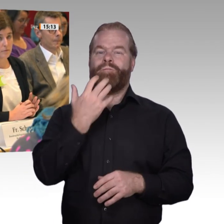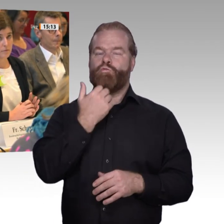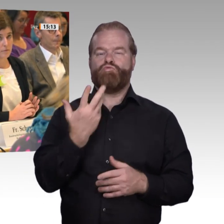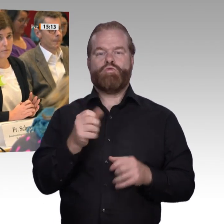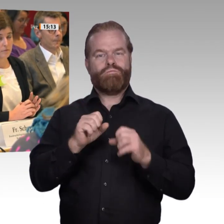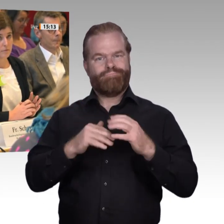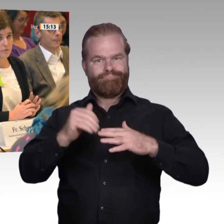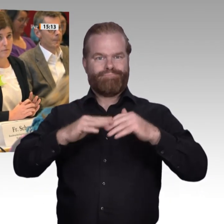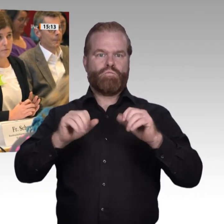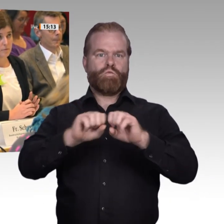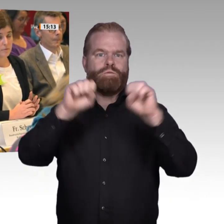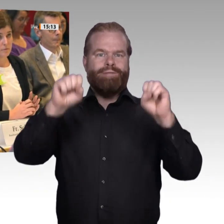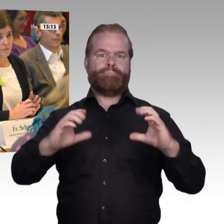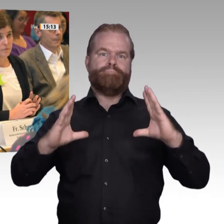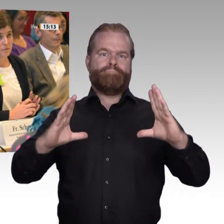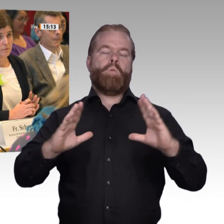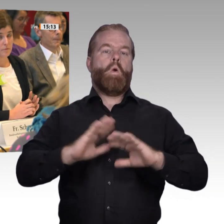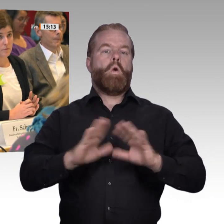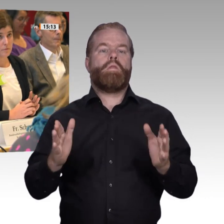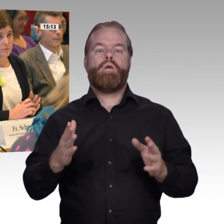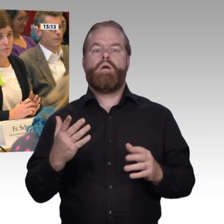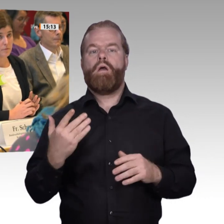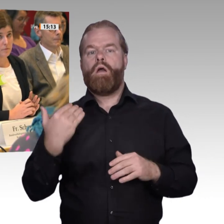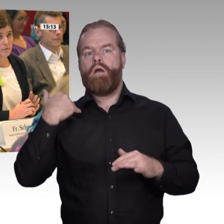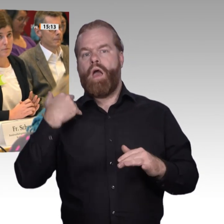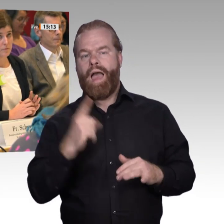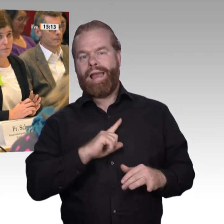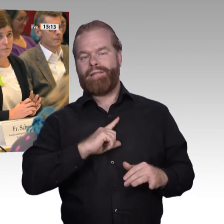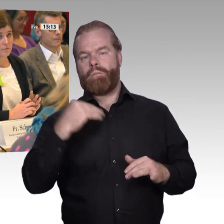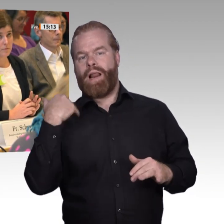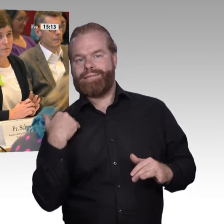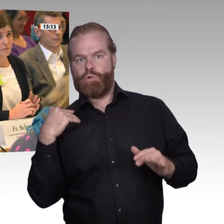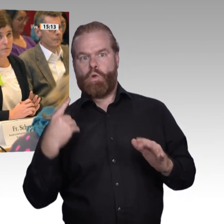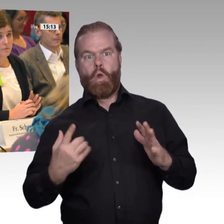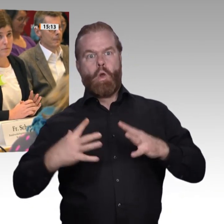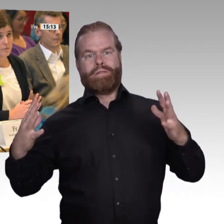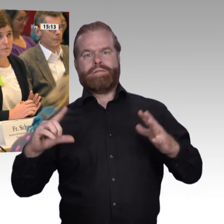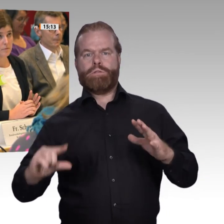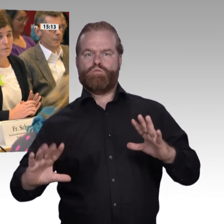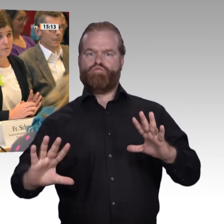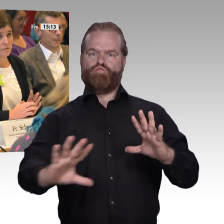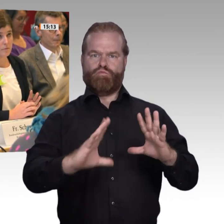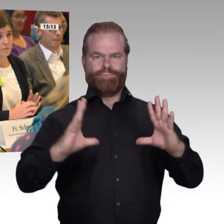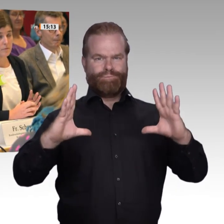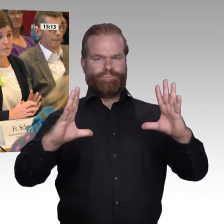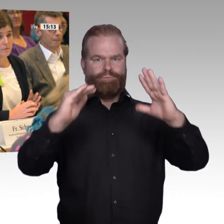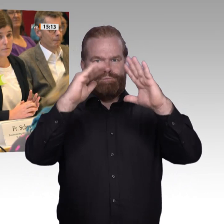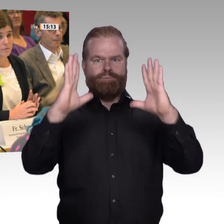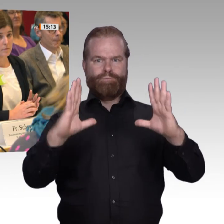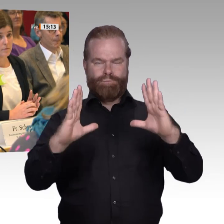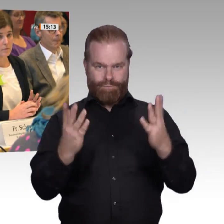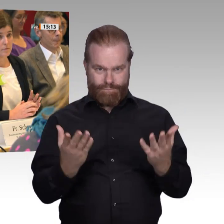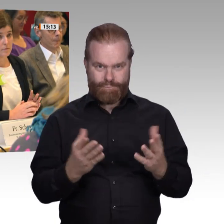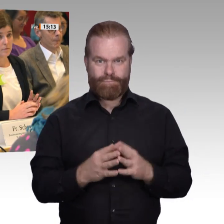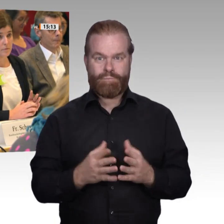Legislaturperiode, auf eine mögliche Reform einer Pflegeversicherung zu verweisen und sich von den angekündigten und bereits zwischen den Regierungsfraktionen